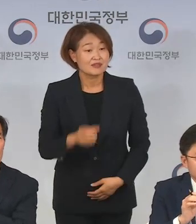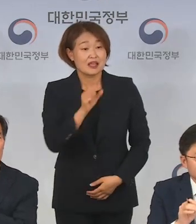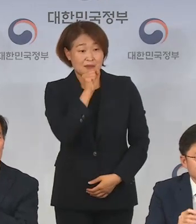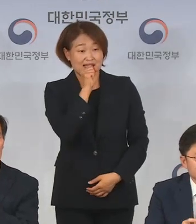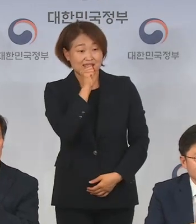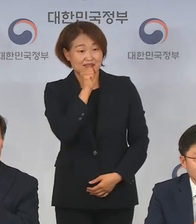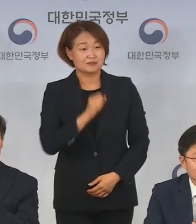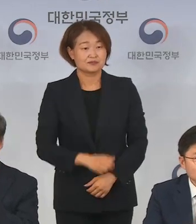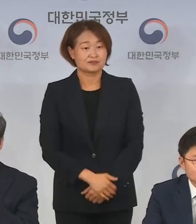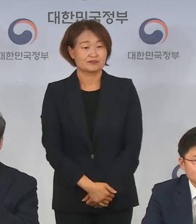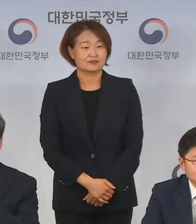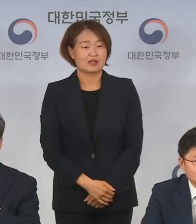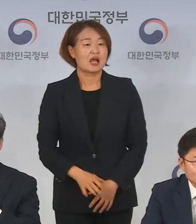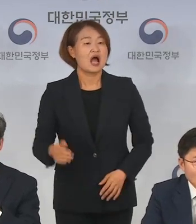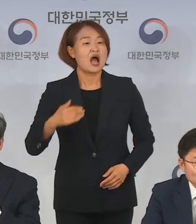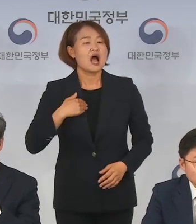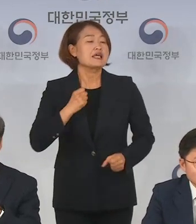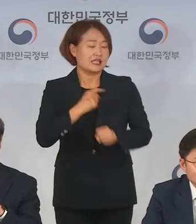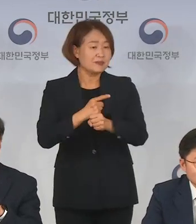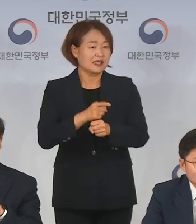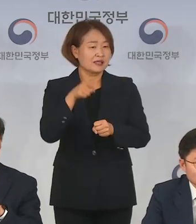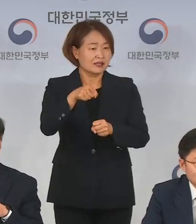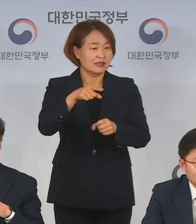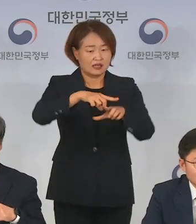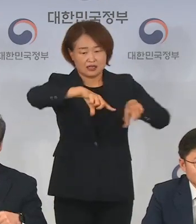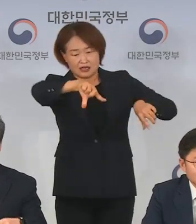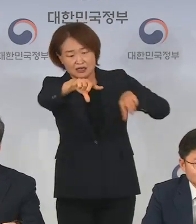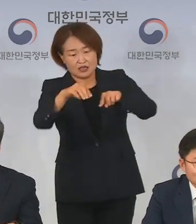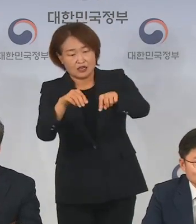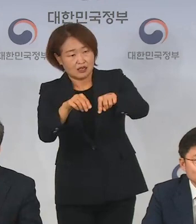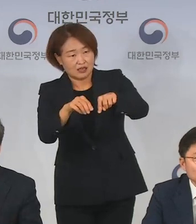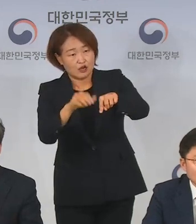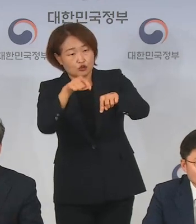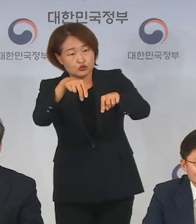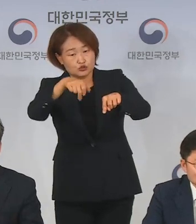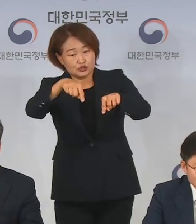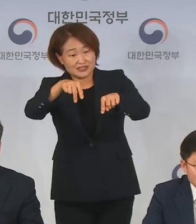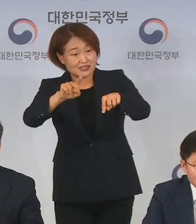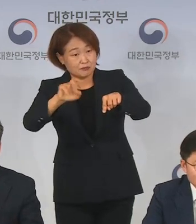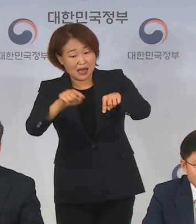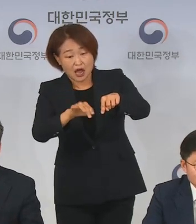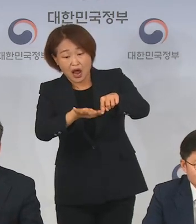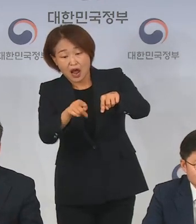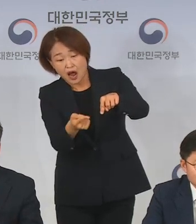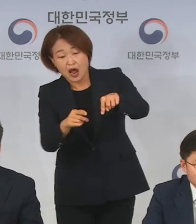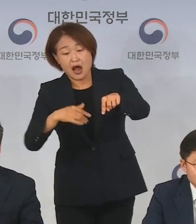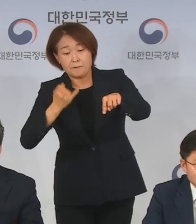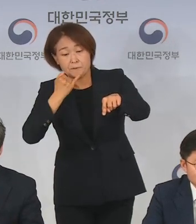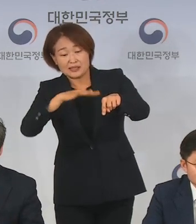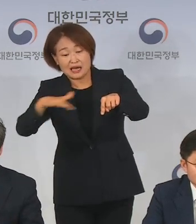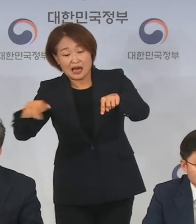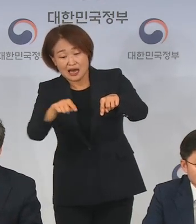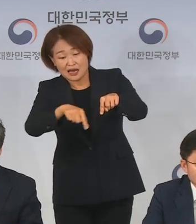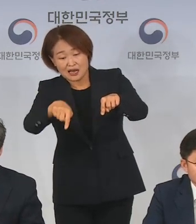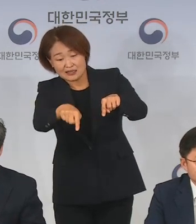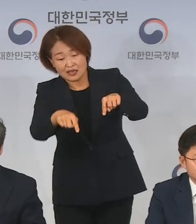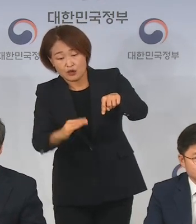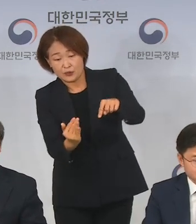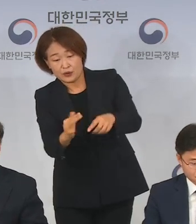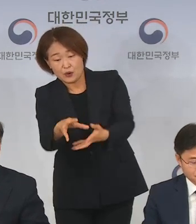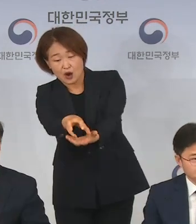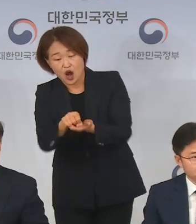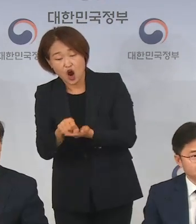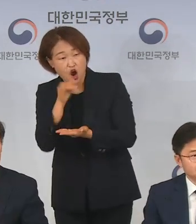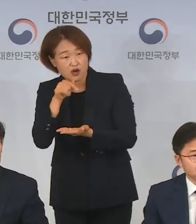마이크. 예, 이미 저희들이 시료를 갖고 있기 때문에요. 예, 그 시료를 분석하는 중이다, 이렇게 말씀을 좀 드리면 될 것 같습니다. 시료의